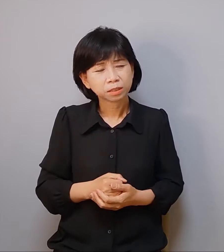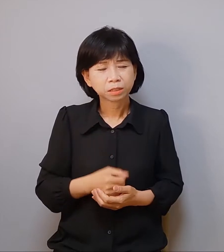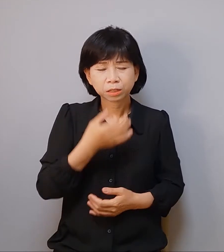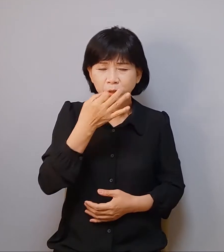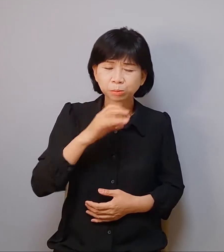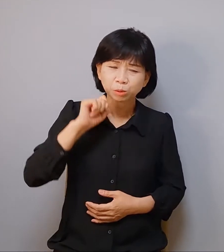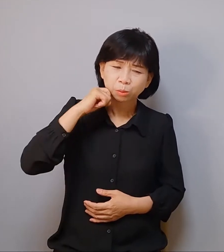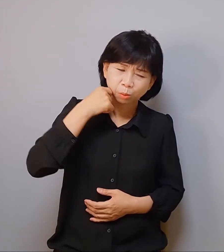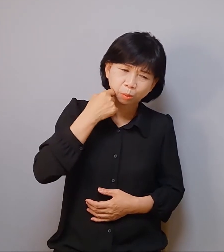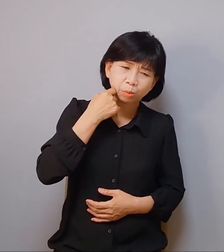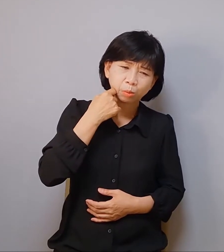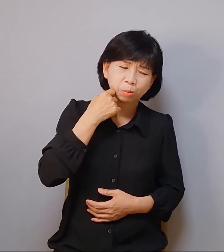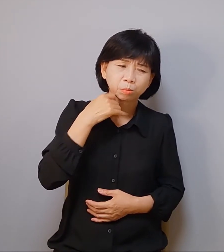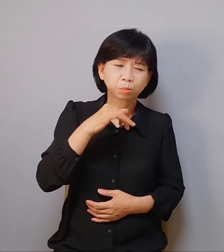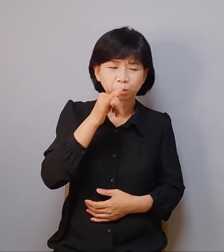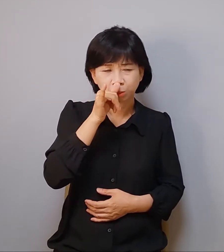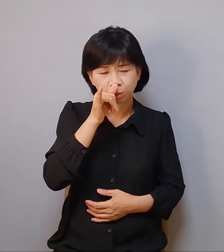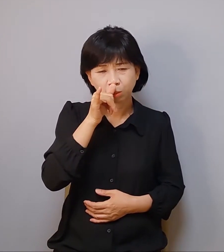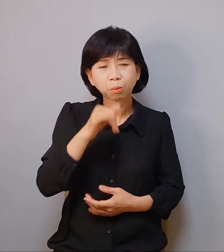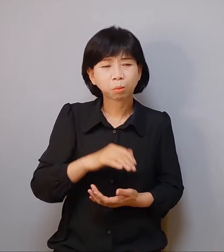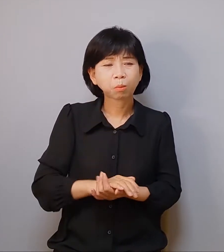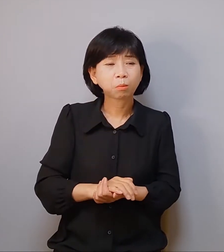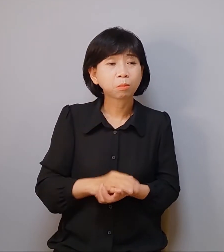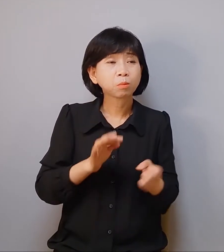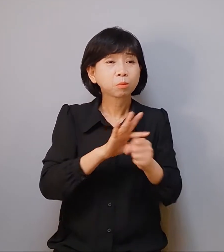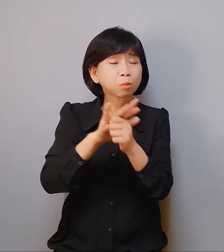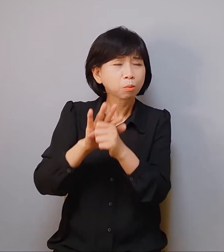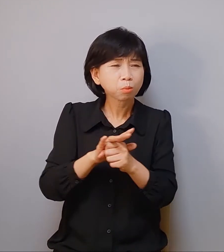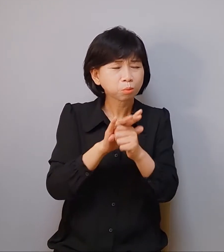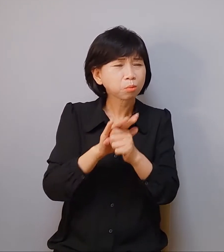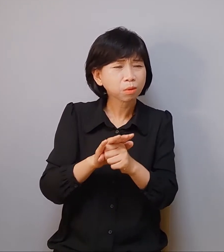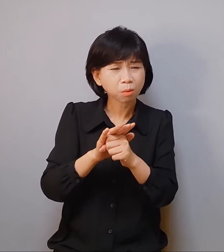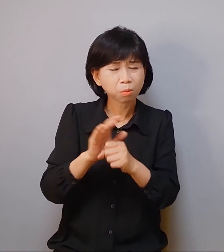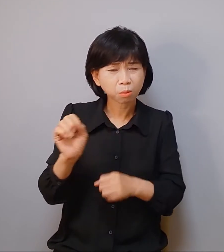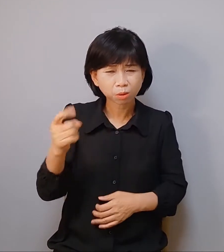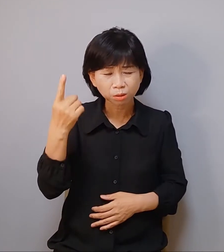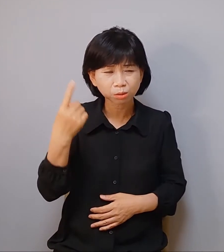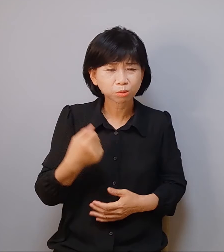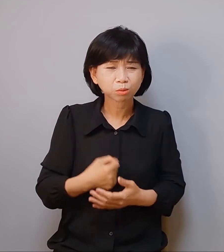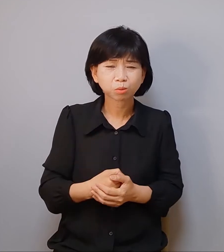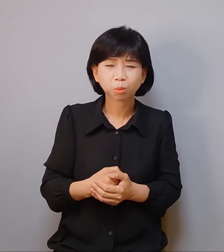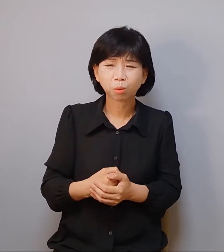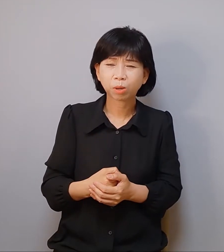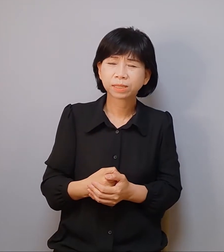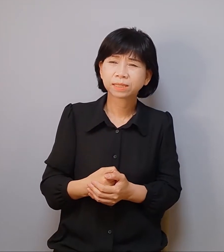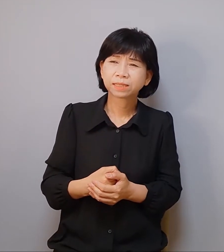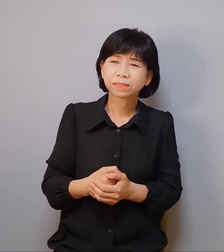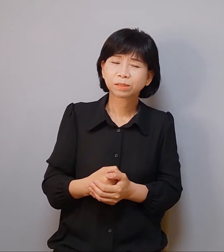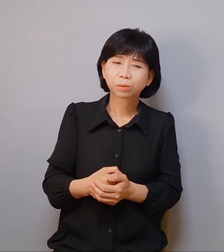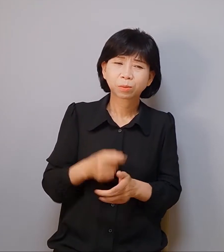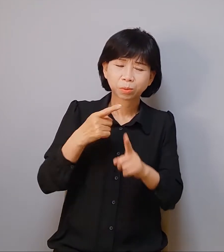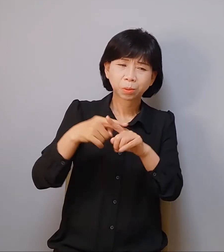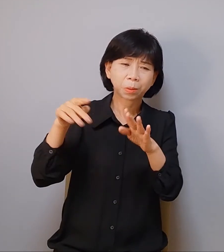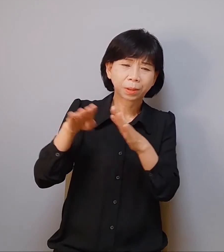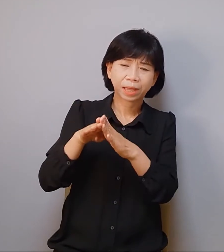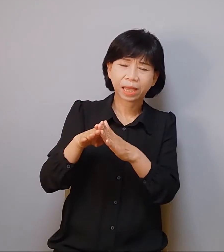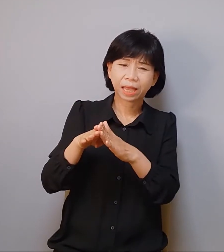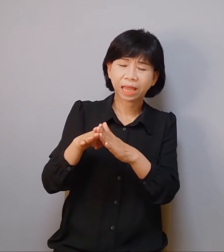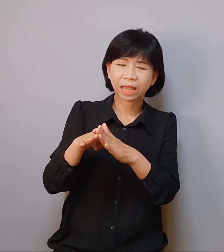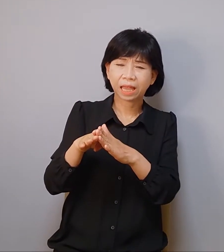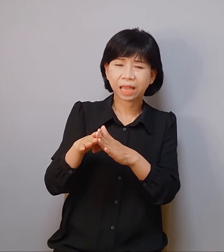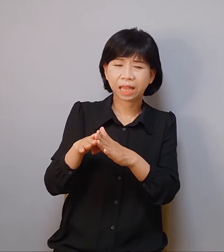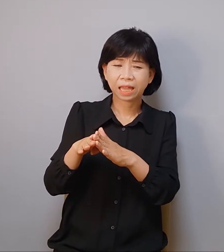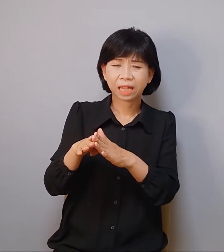나오기가 조금 꺼려지고 이런 시간들이 한 해 두 해 지나가면서 언제 교회 다시 가야 되나 이런 고민들이 좀 계신 것